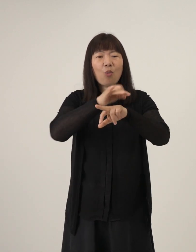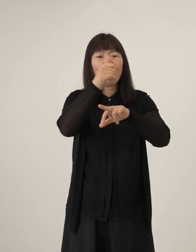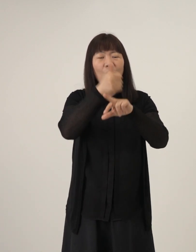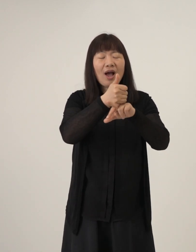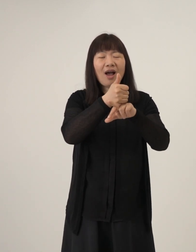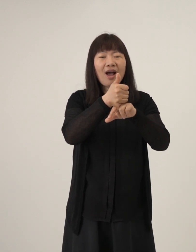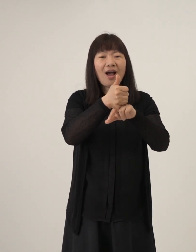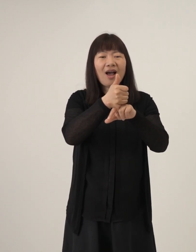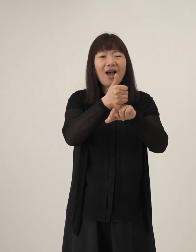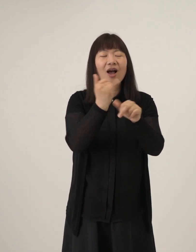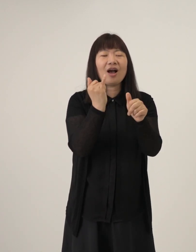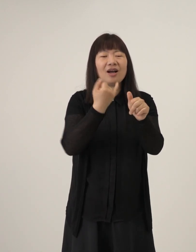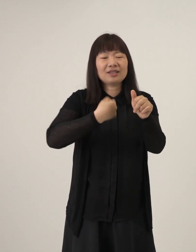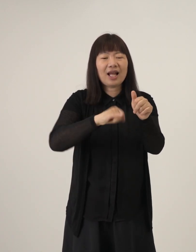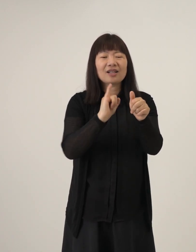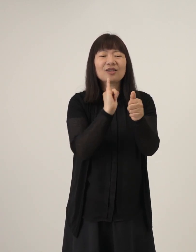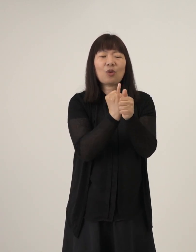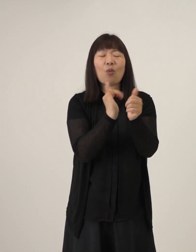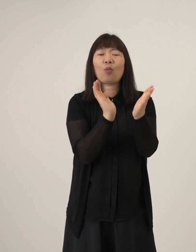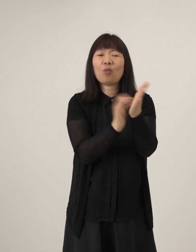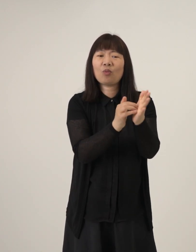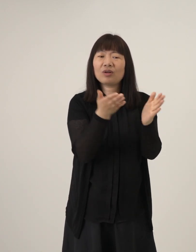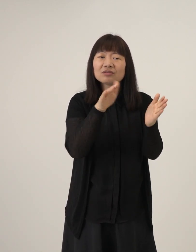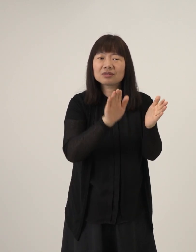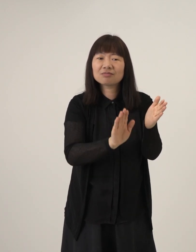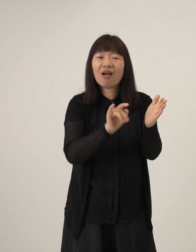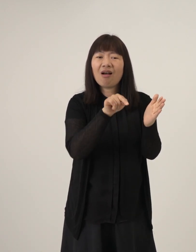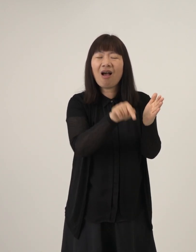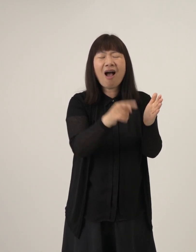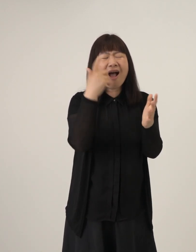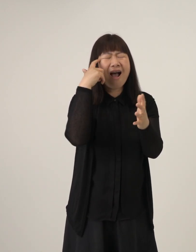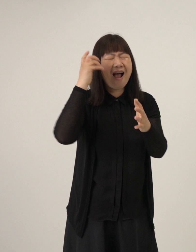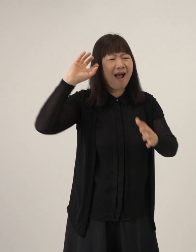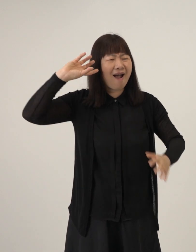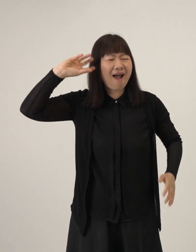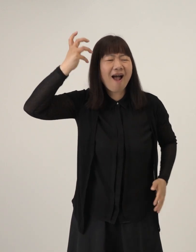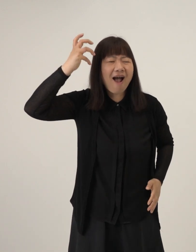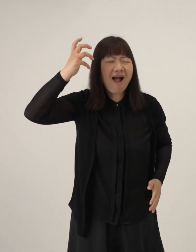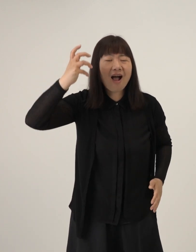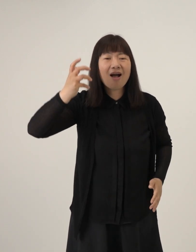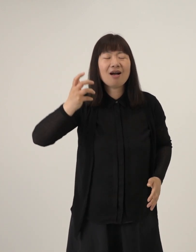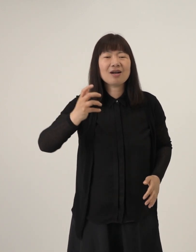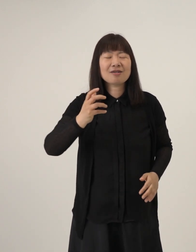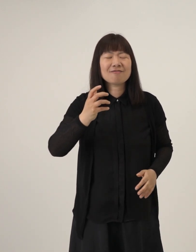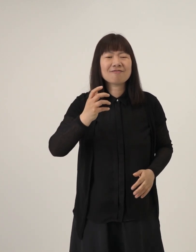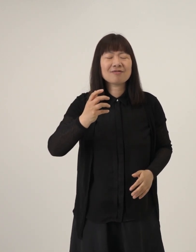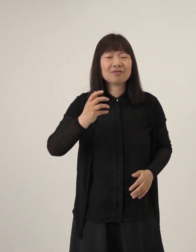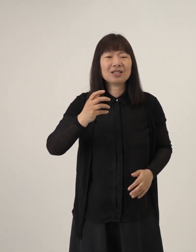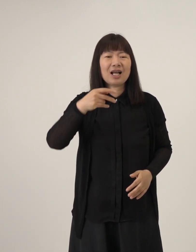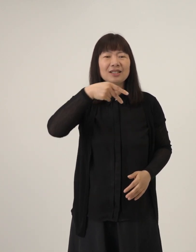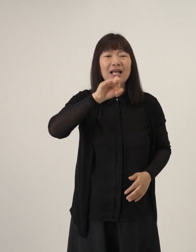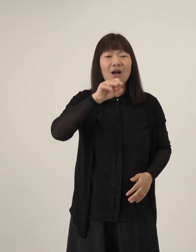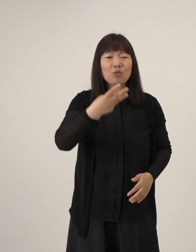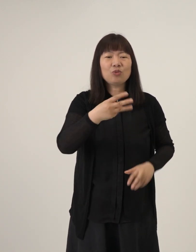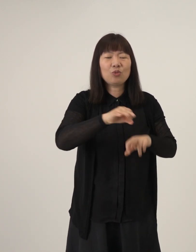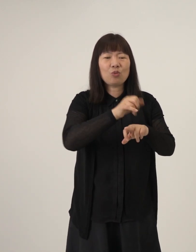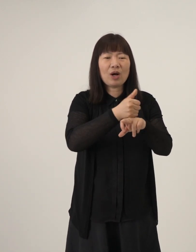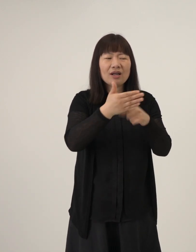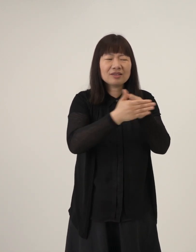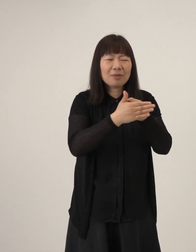왕가의 사위로 들어가서 그 광기에 번뜩이는 미치광이 사울에